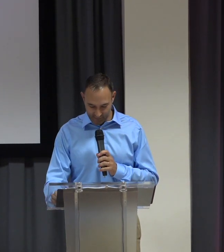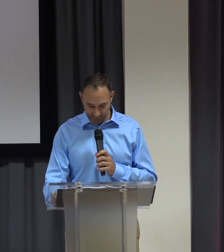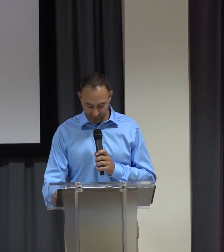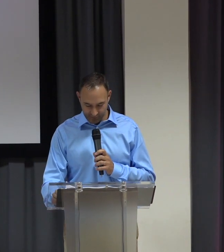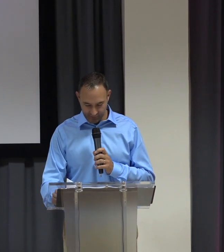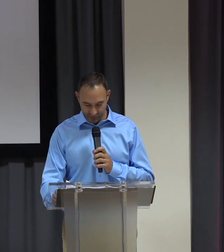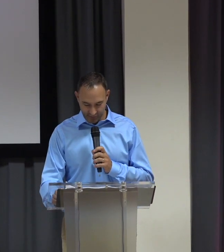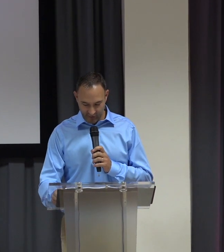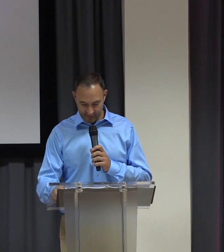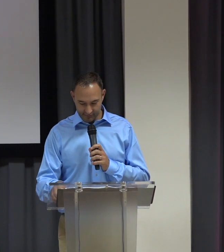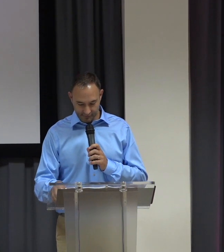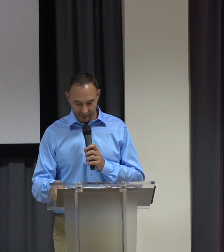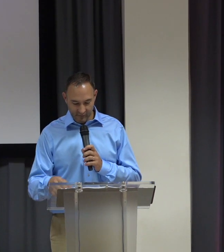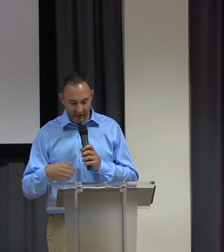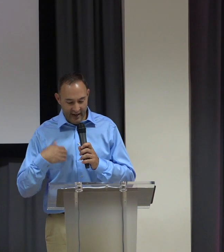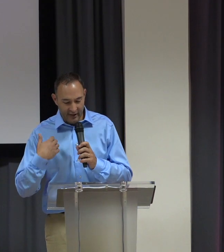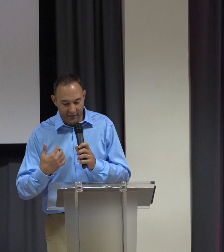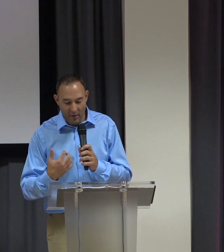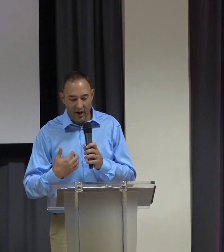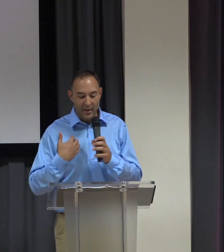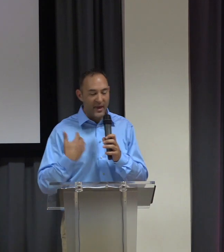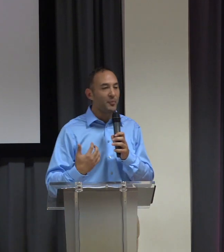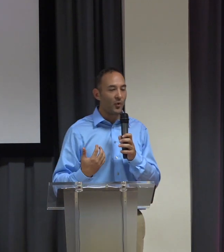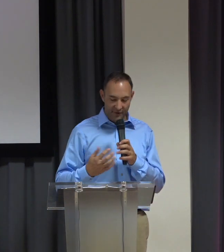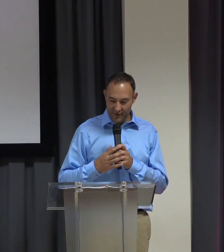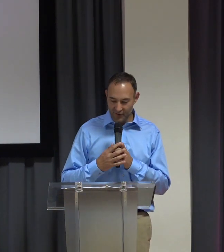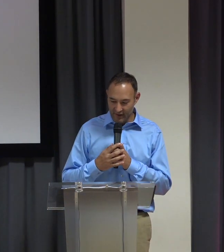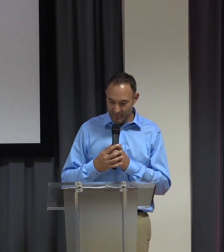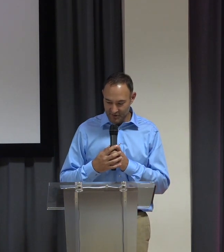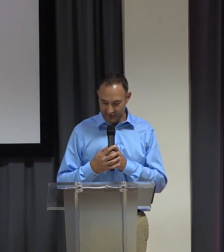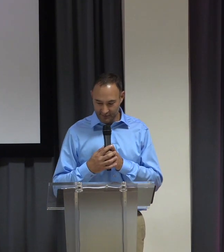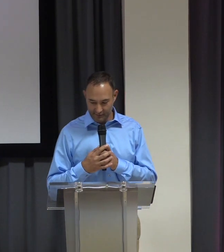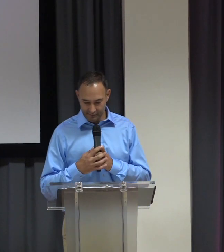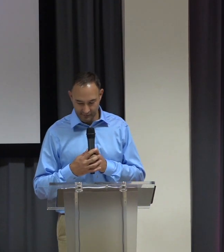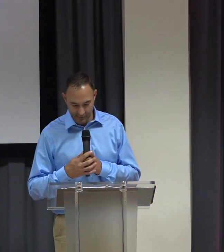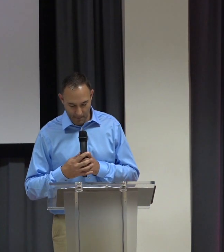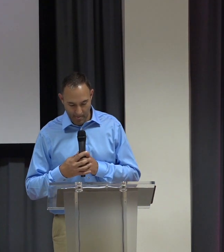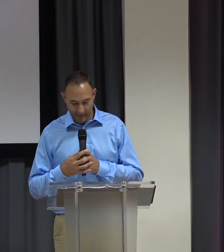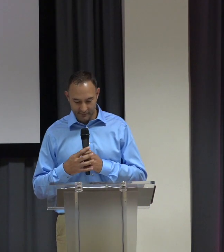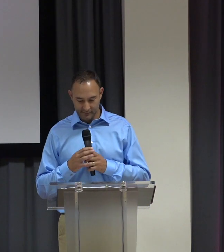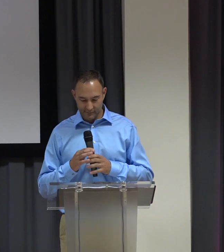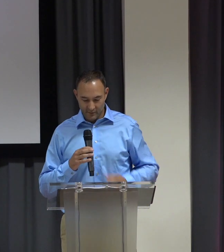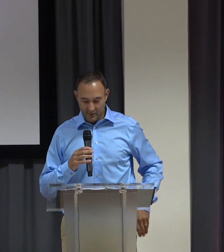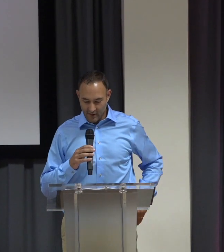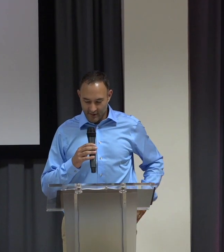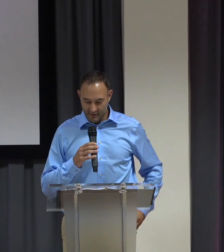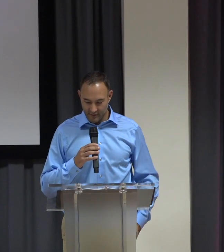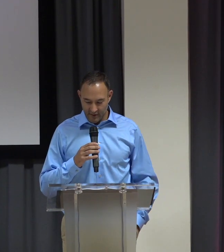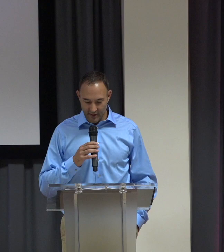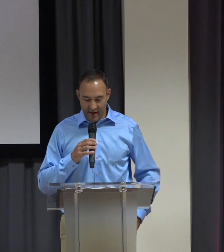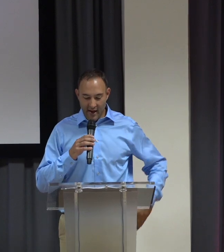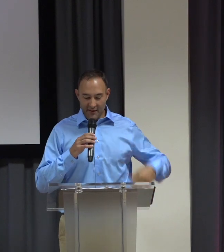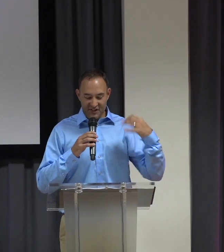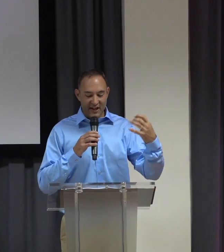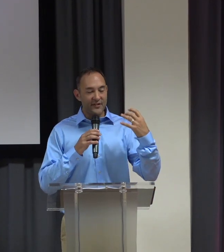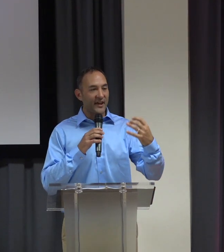lips, Je suis un pécheur, and I live among a people with filthy lips. et j'habite au milieu d'un peuple dont les lèvres sont impures.